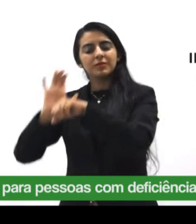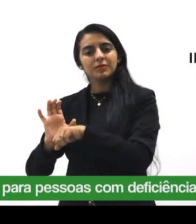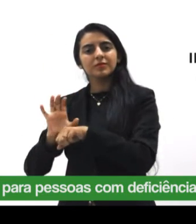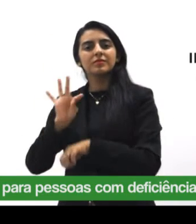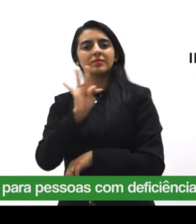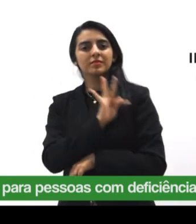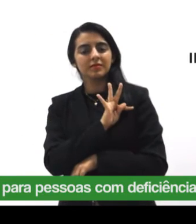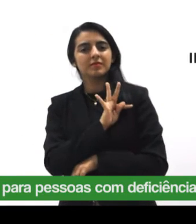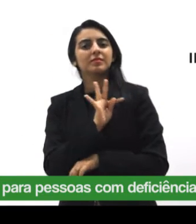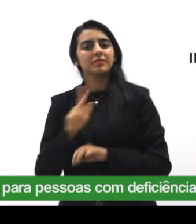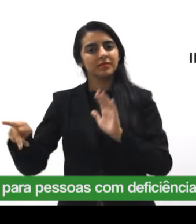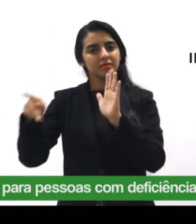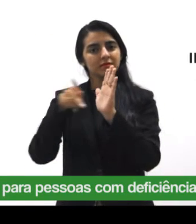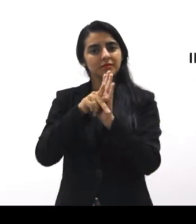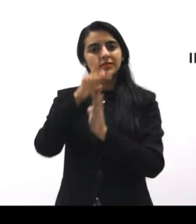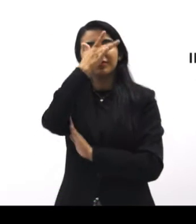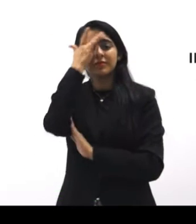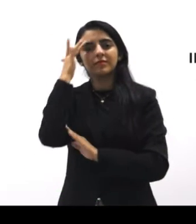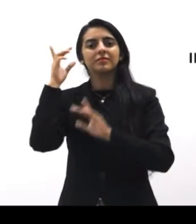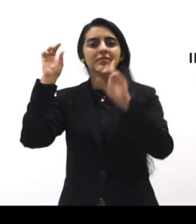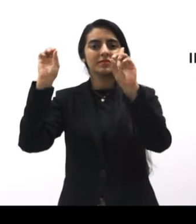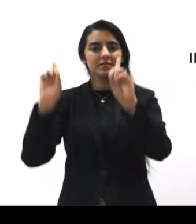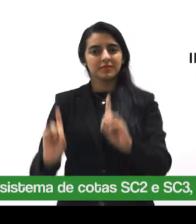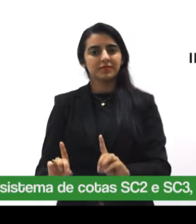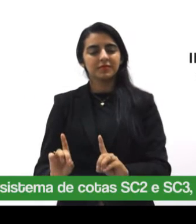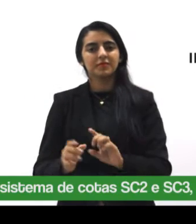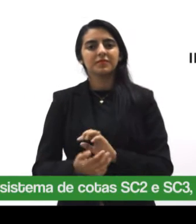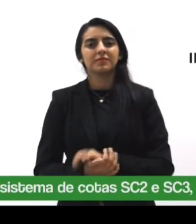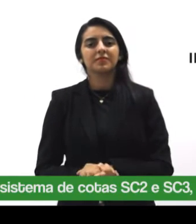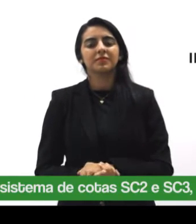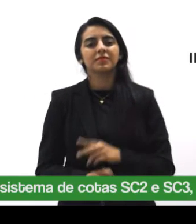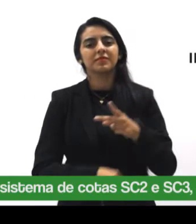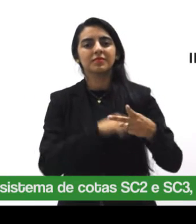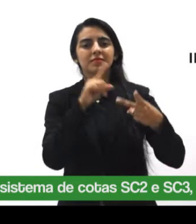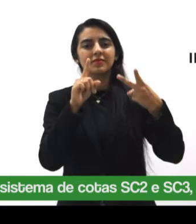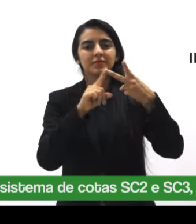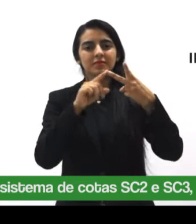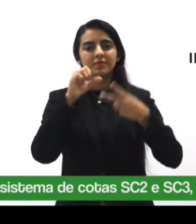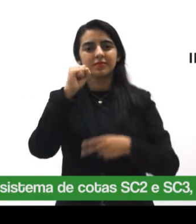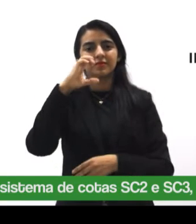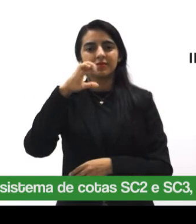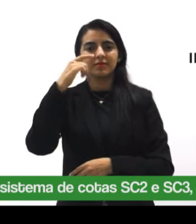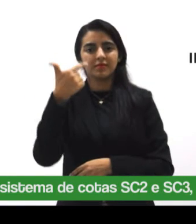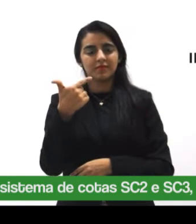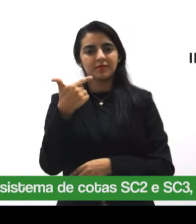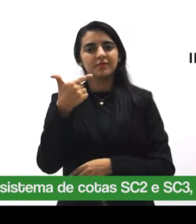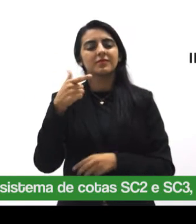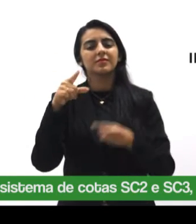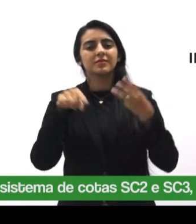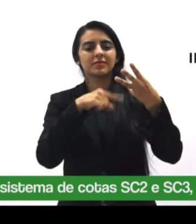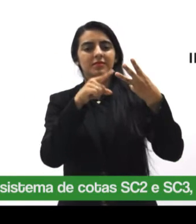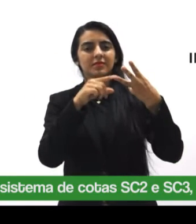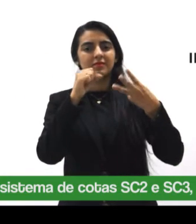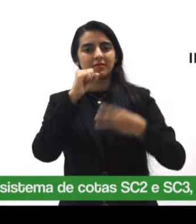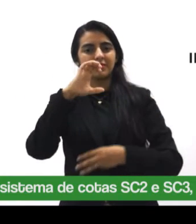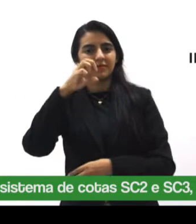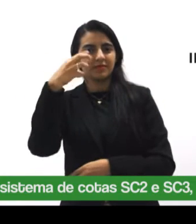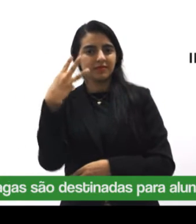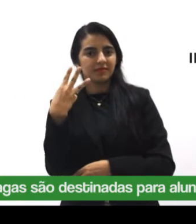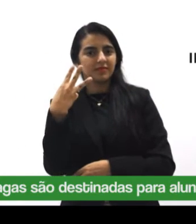pessoas com deficiência. No sistema de cotas SC2 e SC3, 50